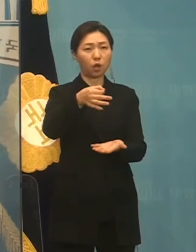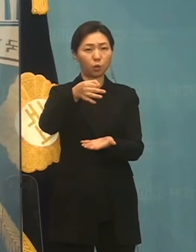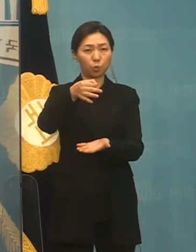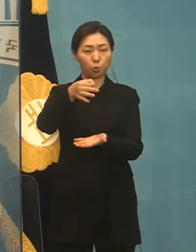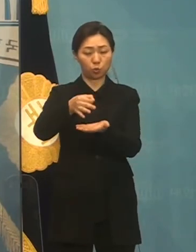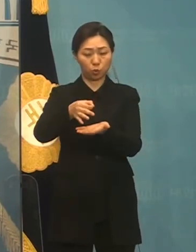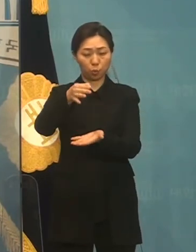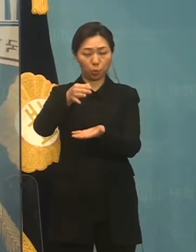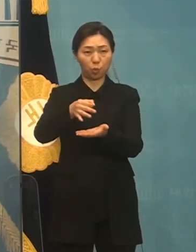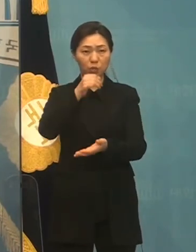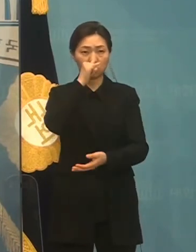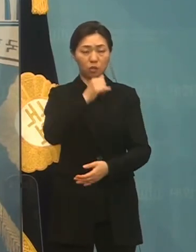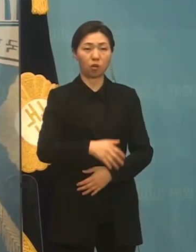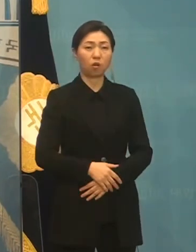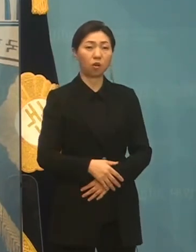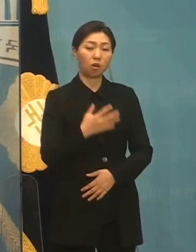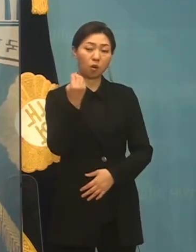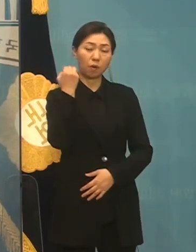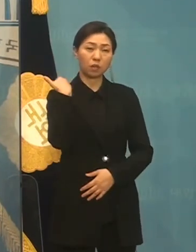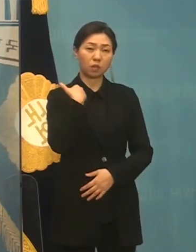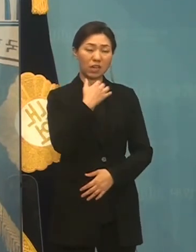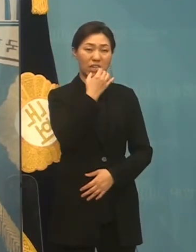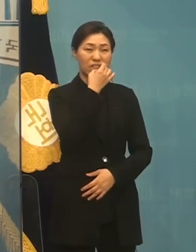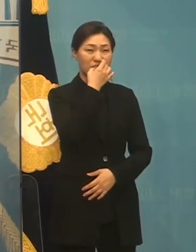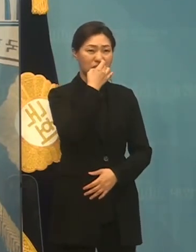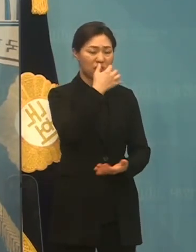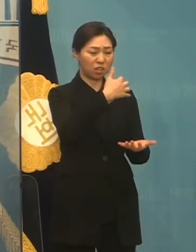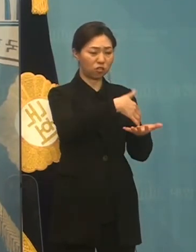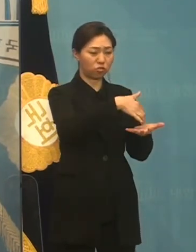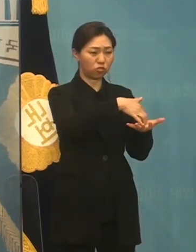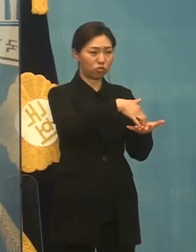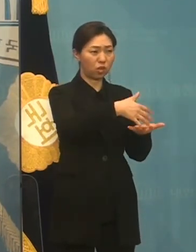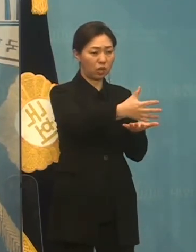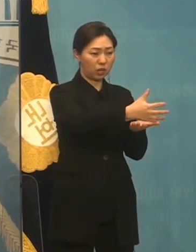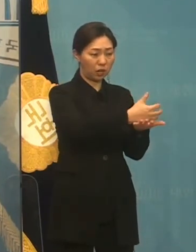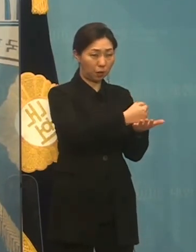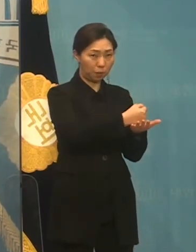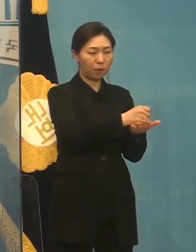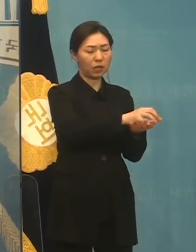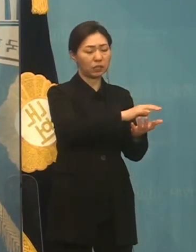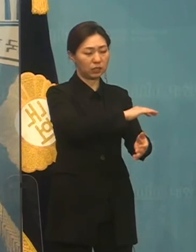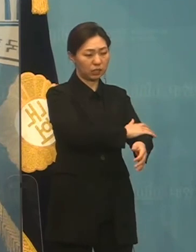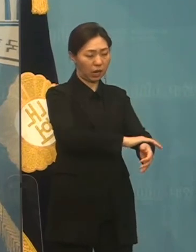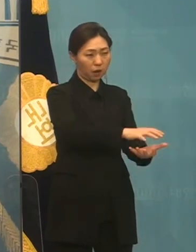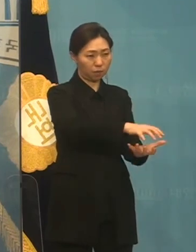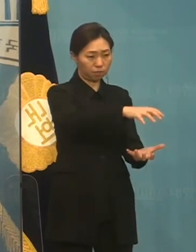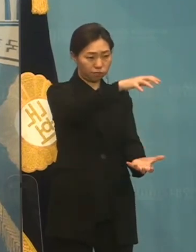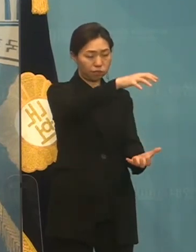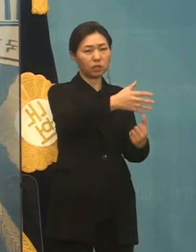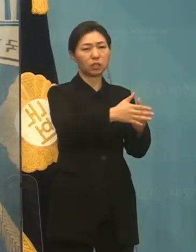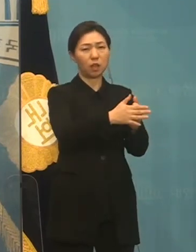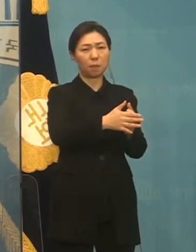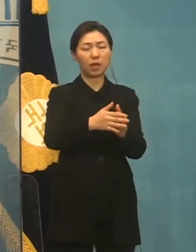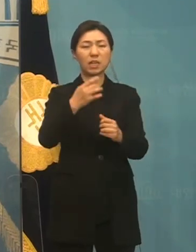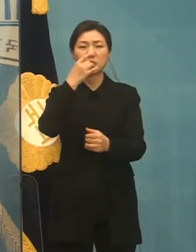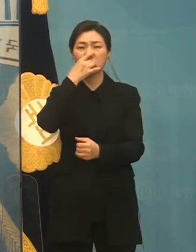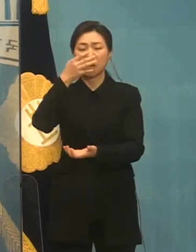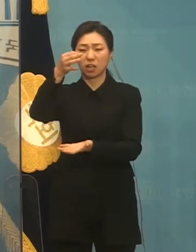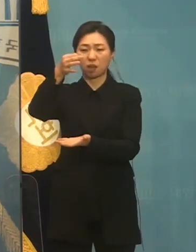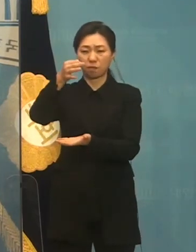풍년 작황으로 쌀값이 계속 하향되고 있고 경남과 전남북을 중심으로